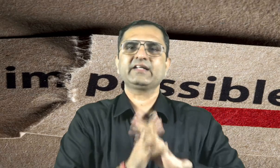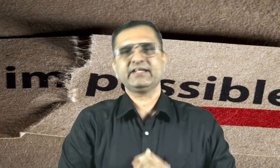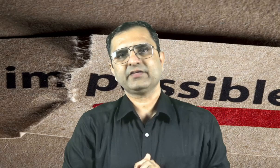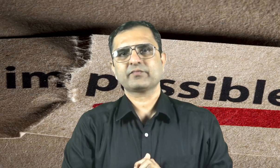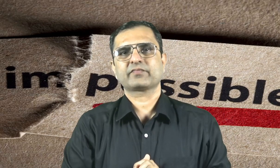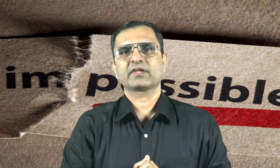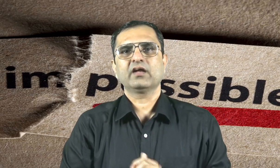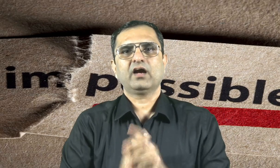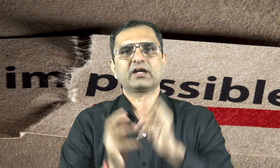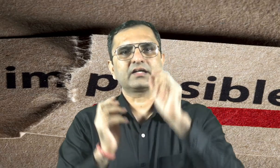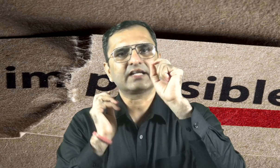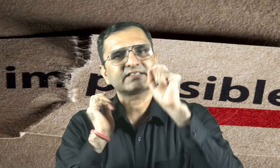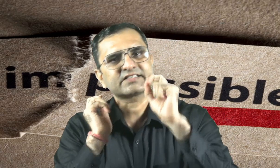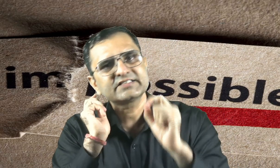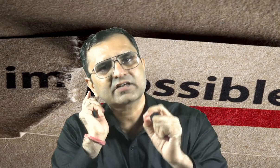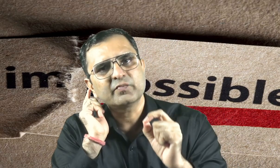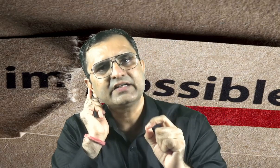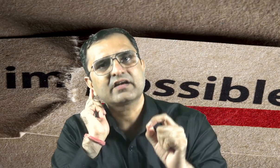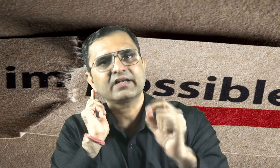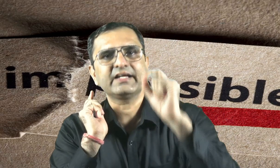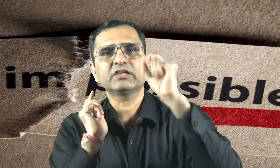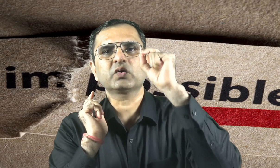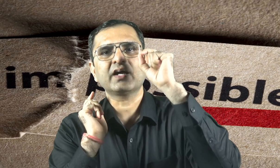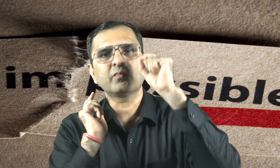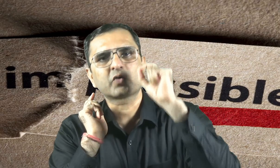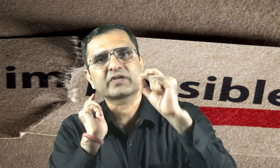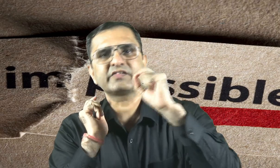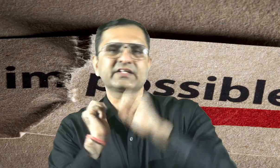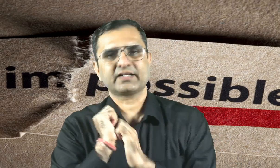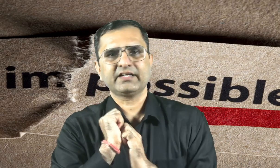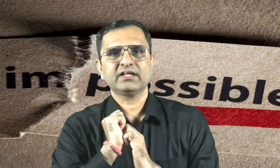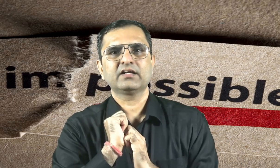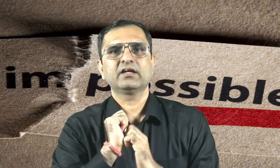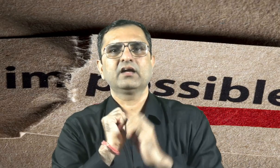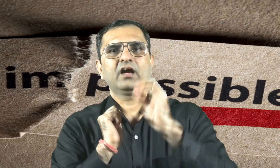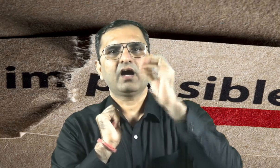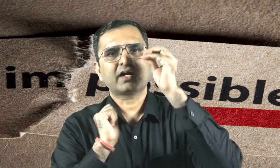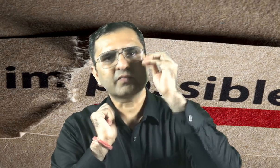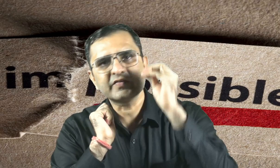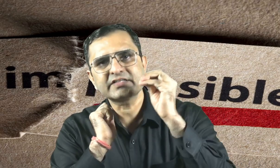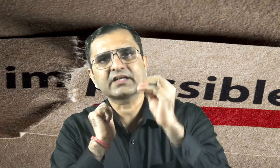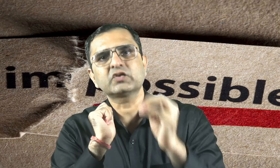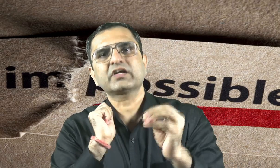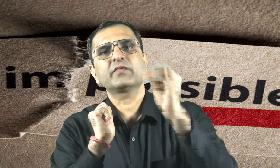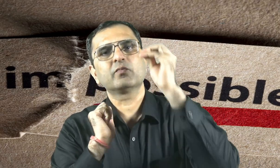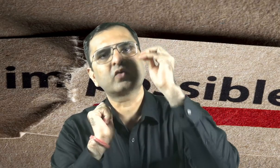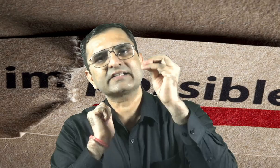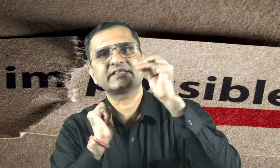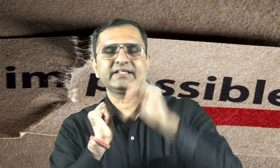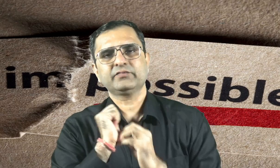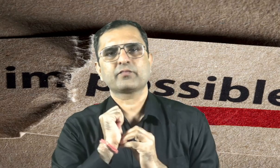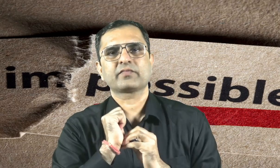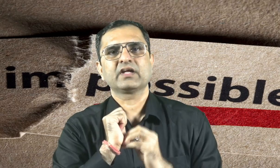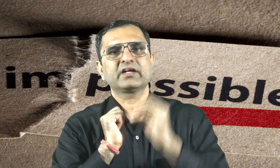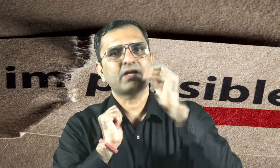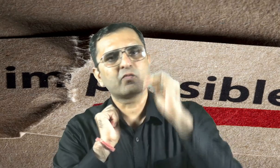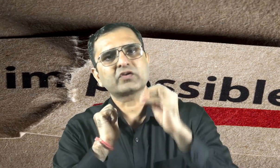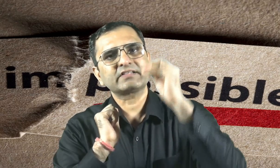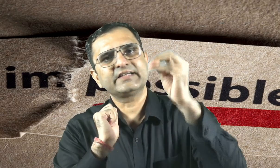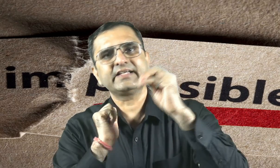की है अगर क्लास तसल्ली से कंप्लीट कर ली है तो क्या हम प्रॉपर रिवीजन कर रहे हैं अगर हम रिवीजन कर रहे तो क्या हमने मॉक टेस्ट दिए हैं क्या हमें मॉक टेस्ट नहीं देने